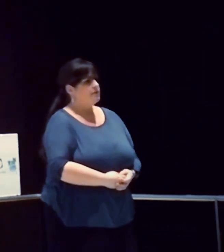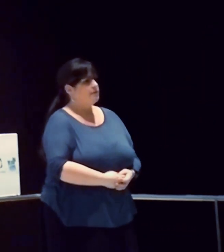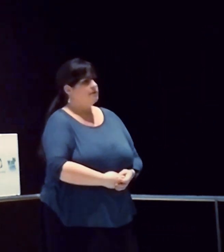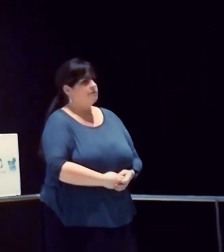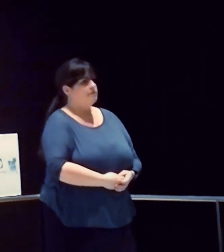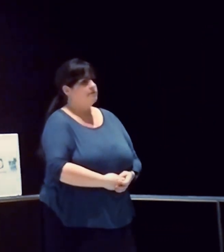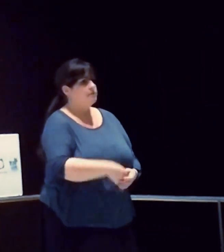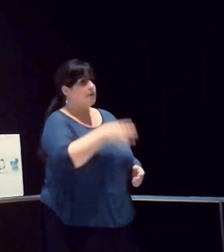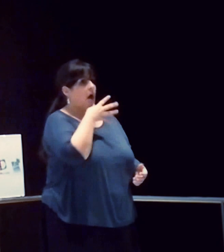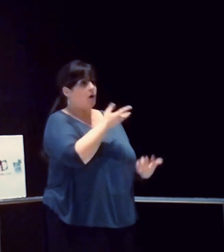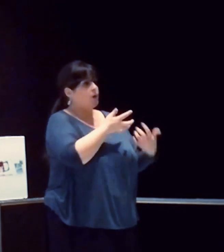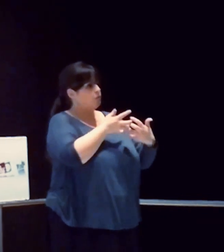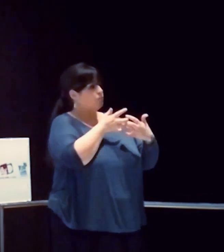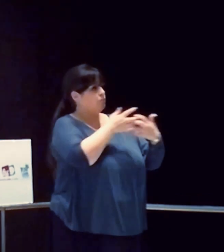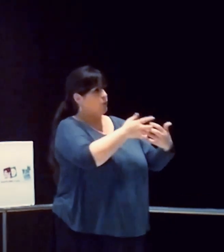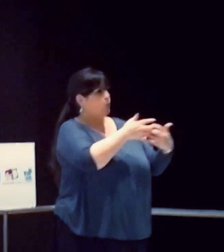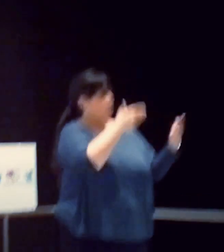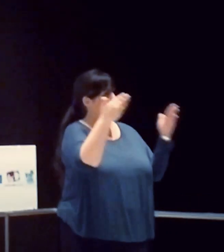Na que